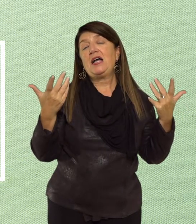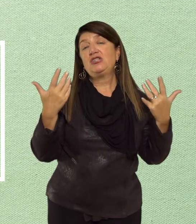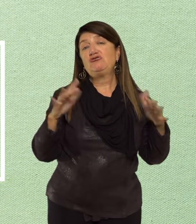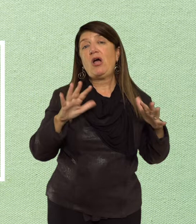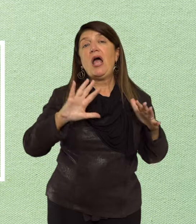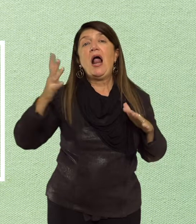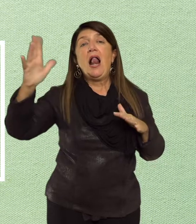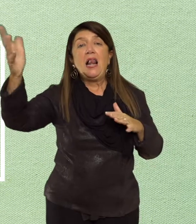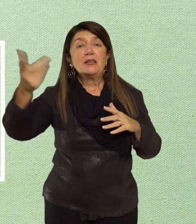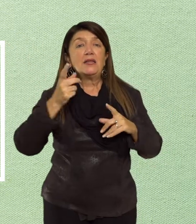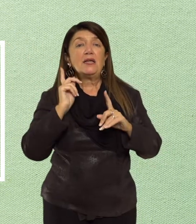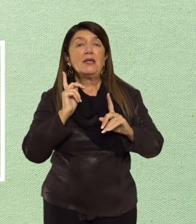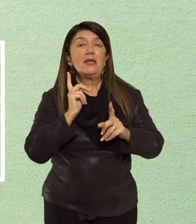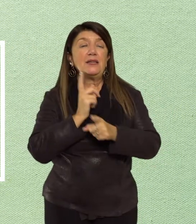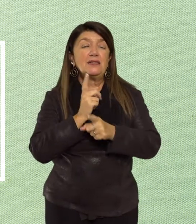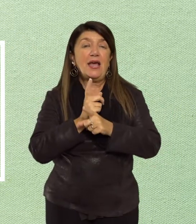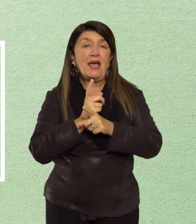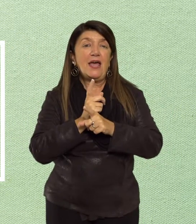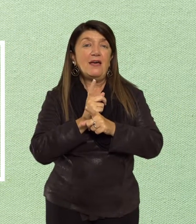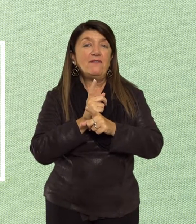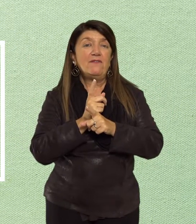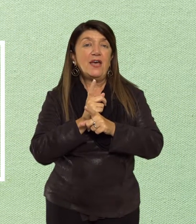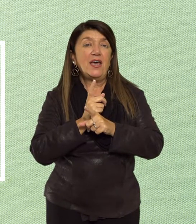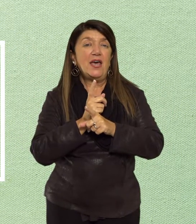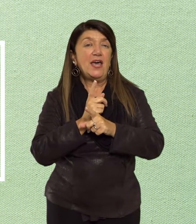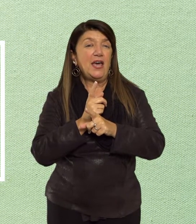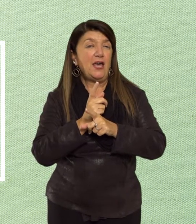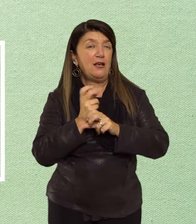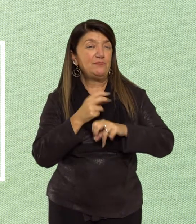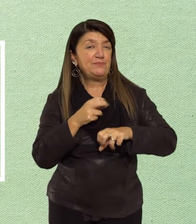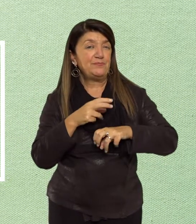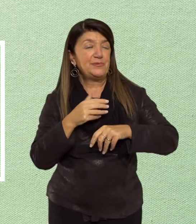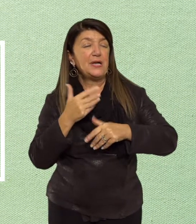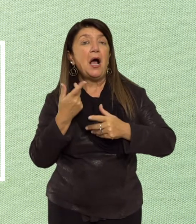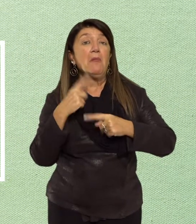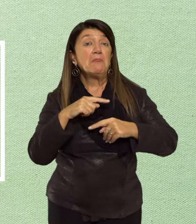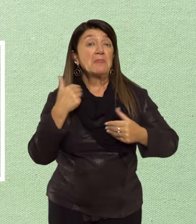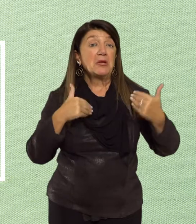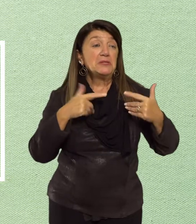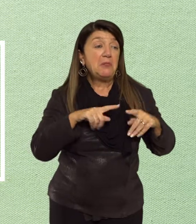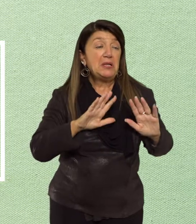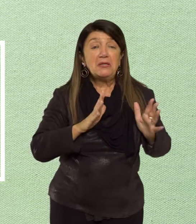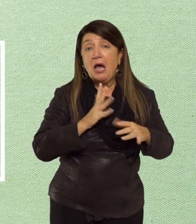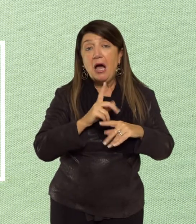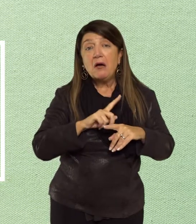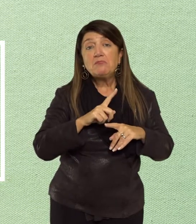partecipano alle altre assolutamente. gare, non è solo un frutto Purtroppo. di una disabilità, ma anche frutto di un sogno